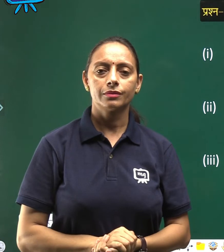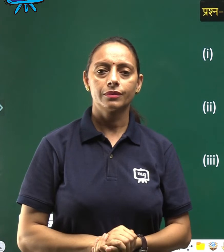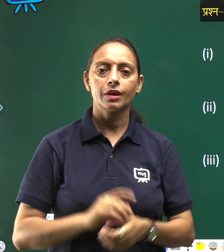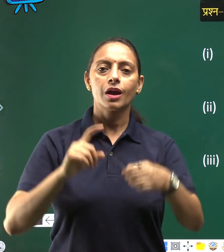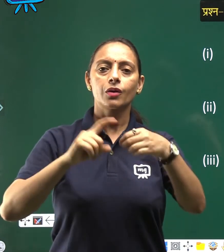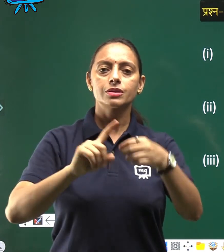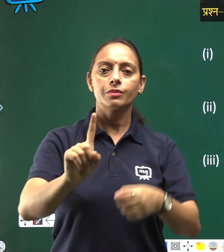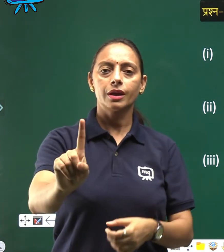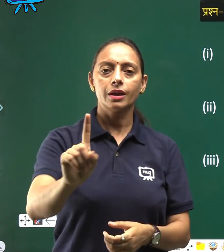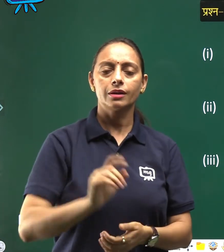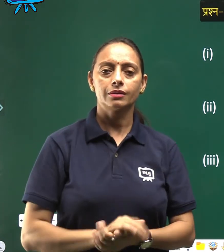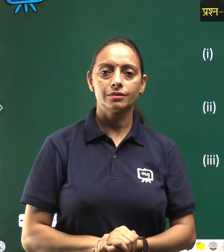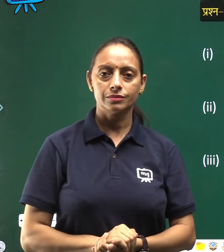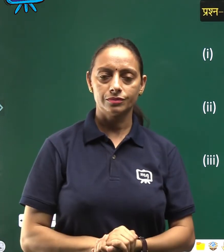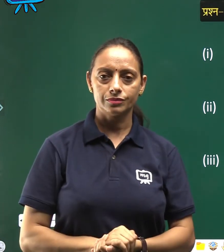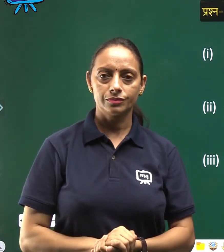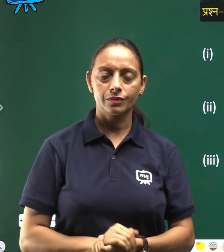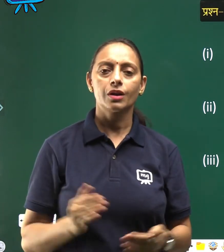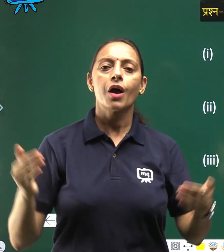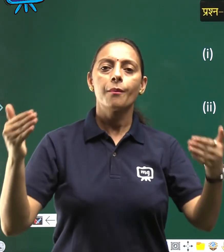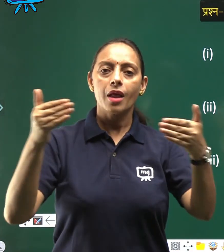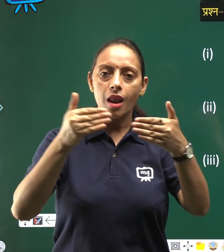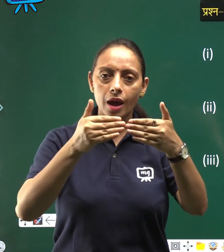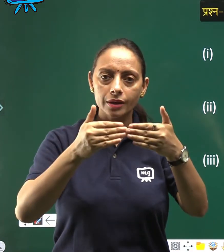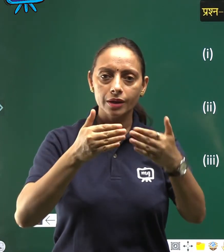प्रश्न एक, मिलान करो।